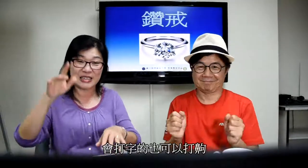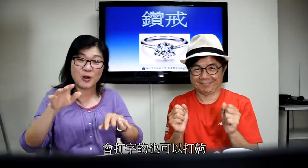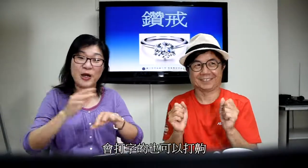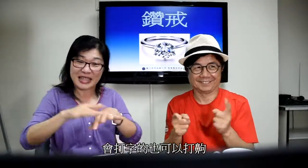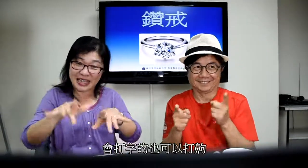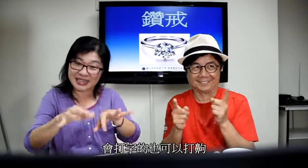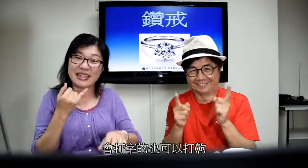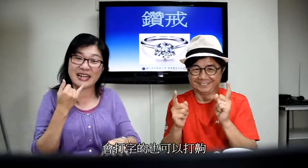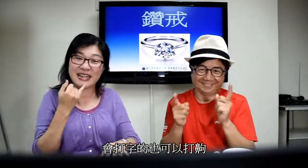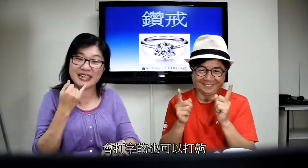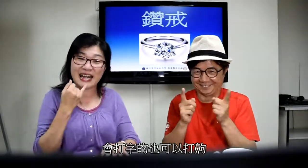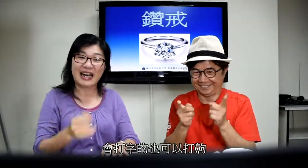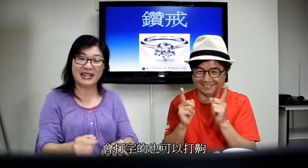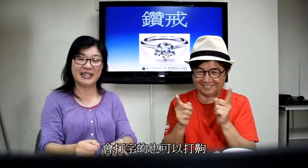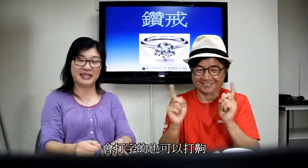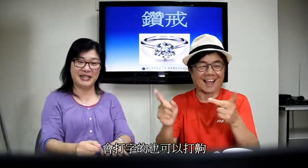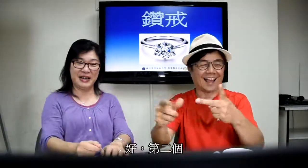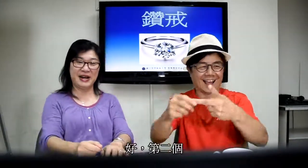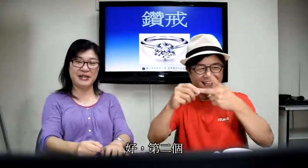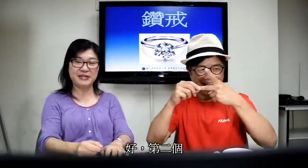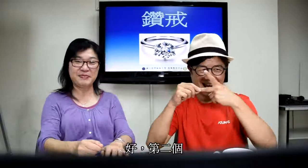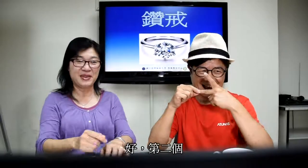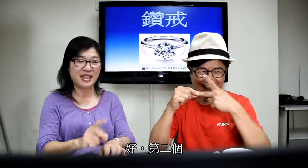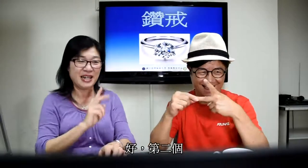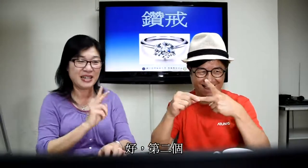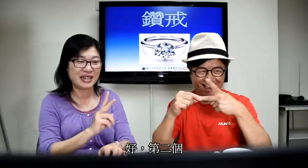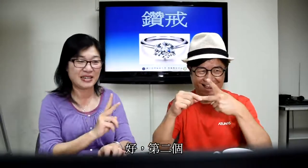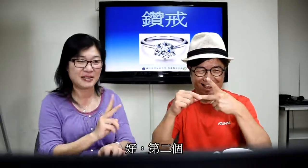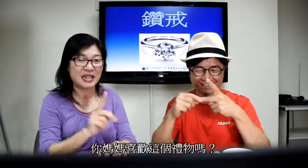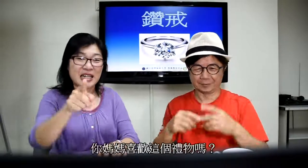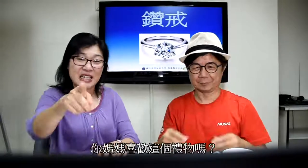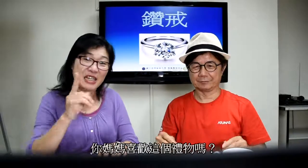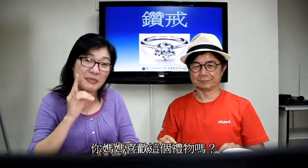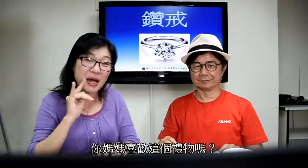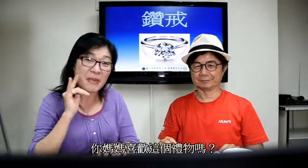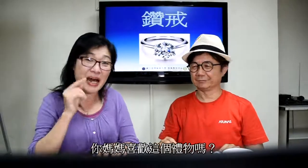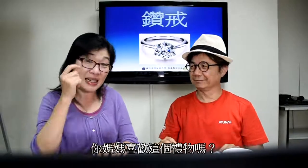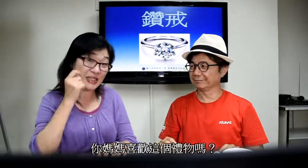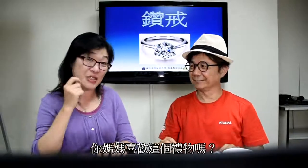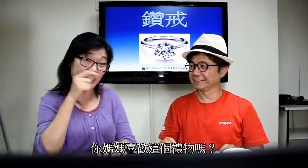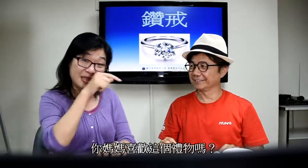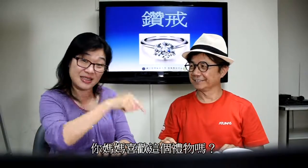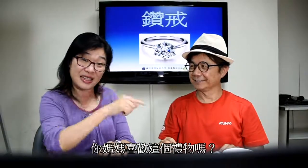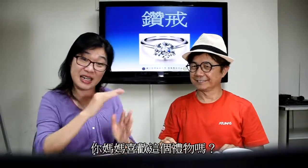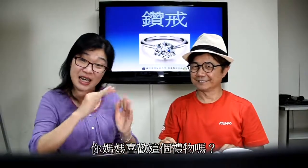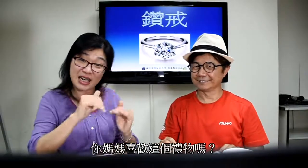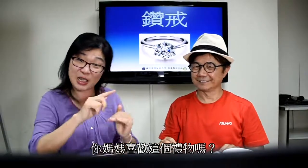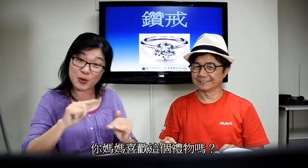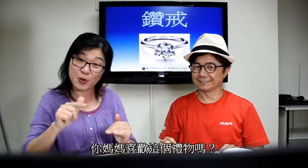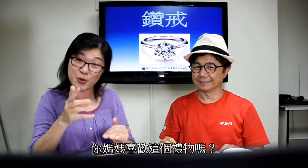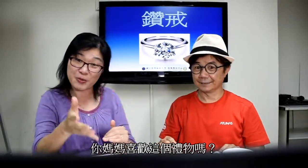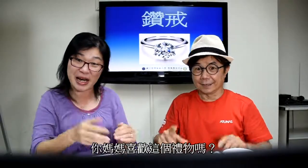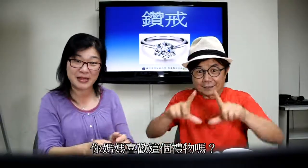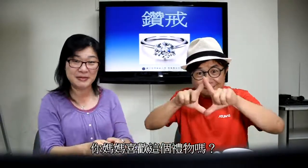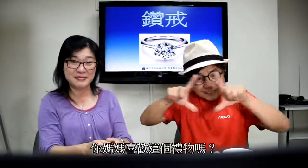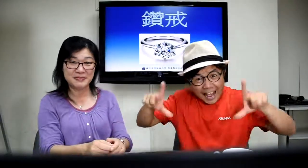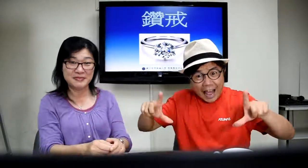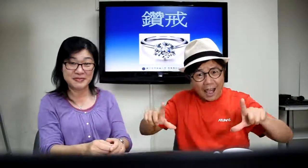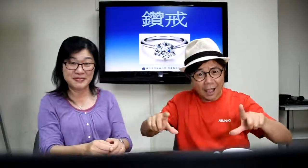会打字的也可以打，好，好。第二个，你妈妈喜欢这个礼物吗？